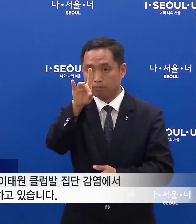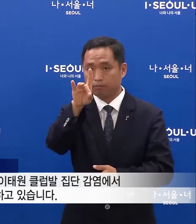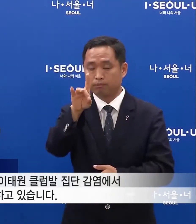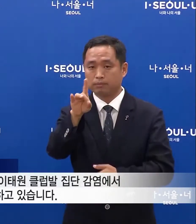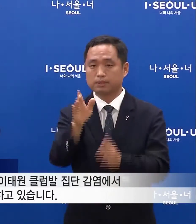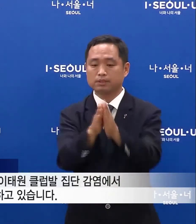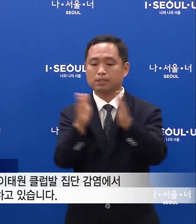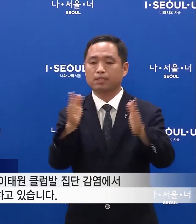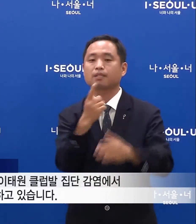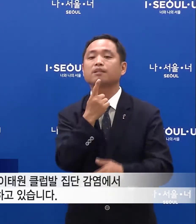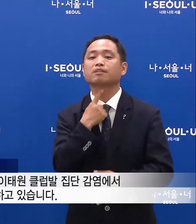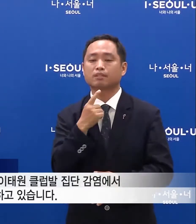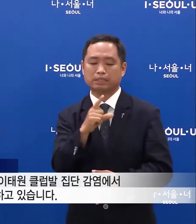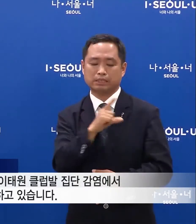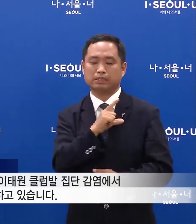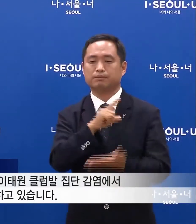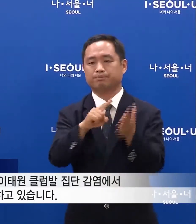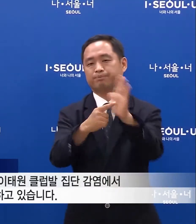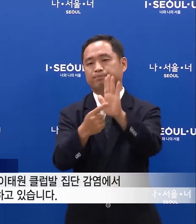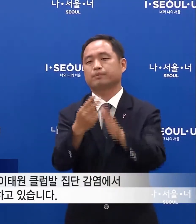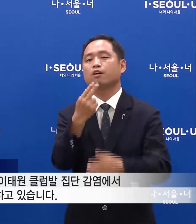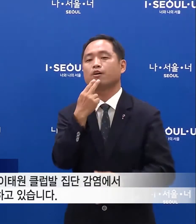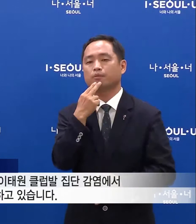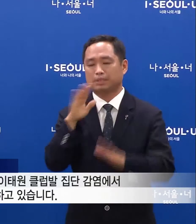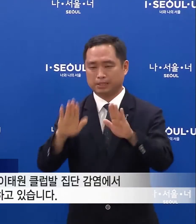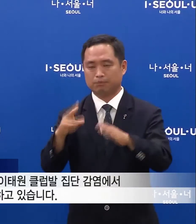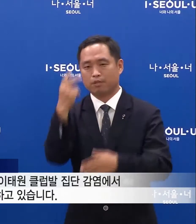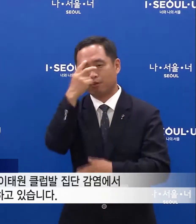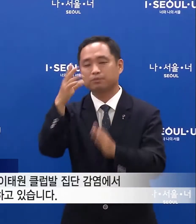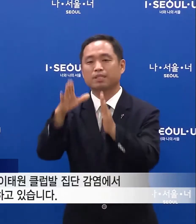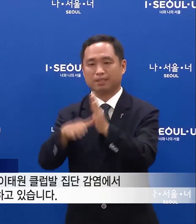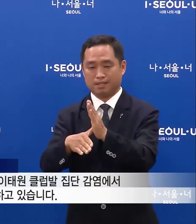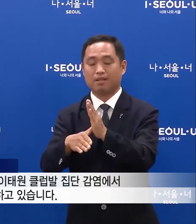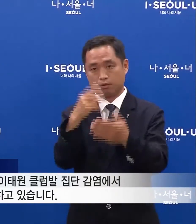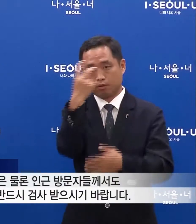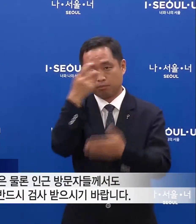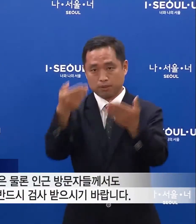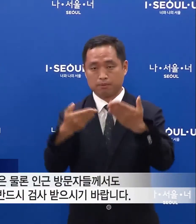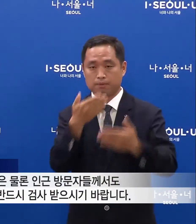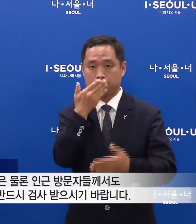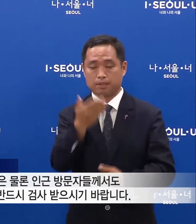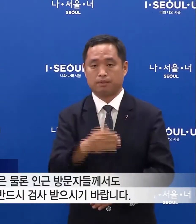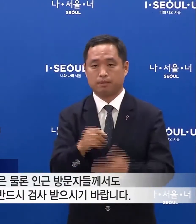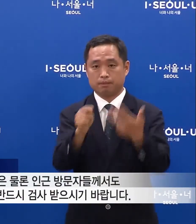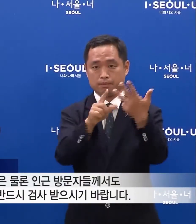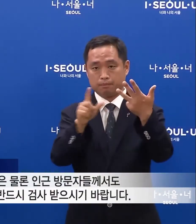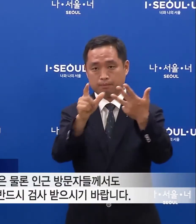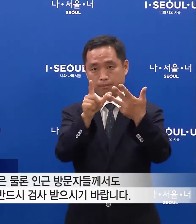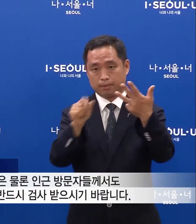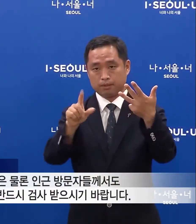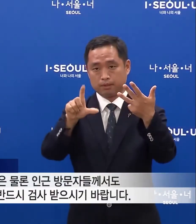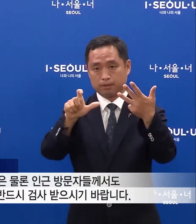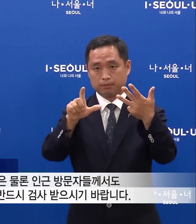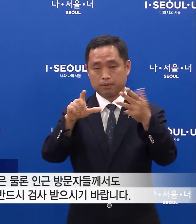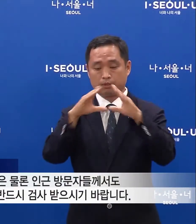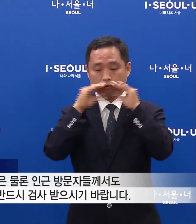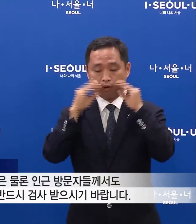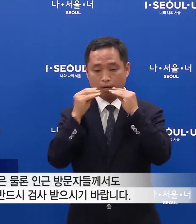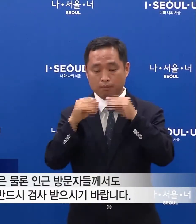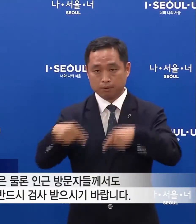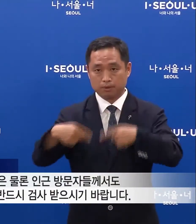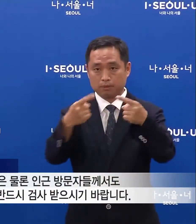시도했던 익명검사를 이번 검사에도 시행하고 있습니다. 8월 15일 광화문